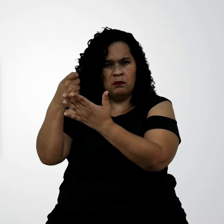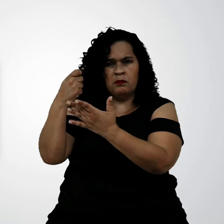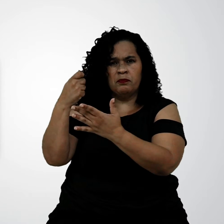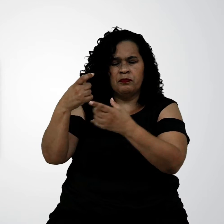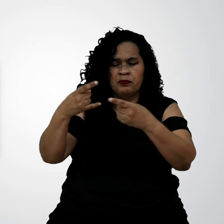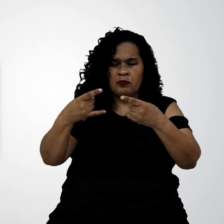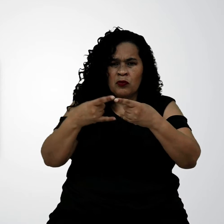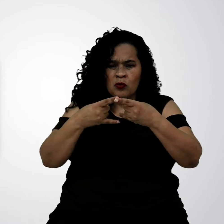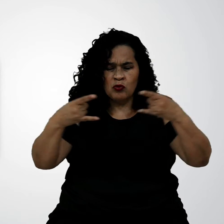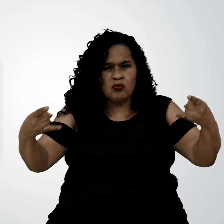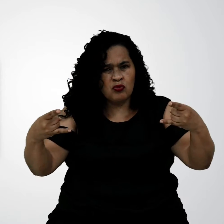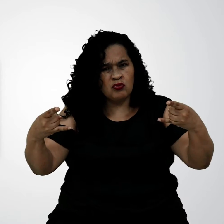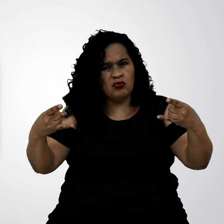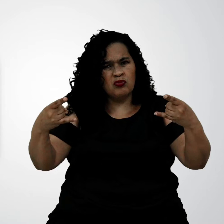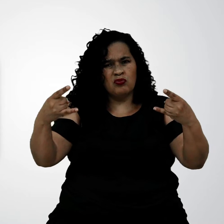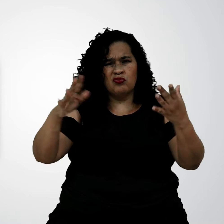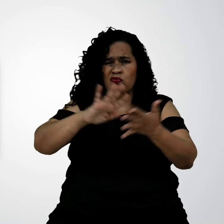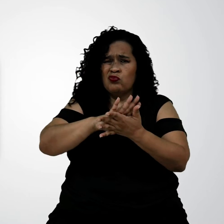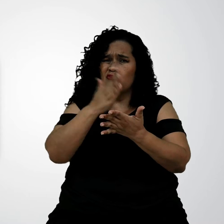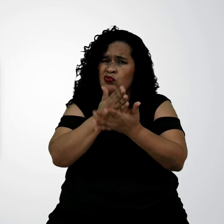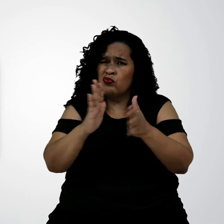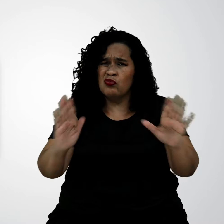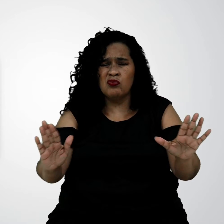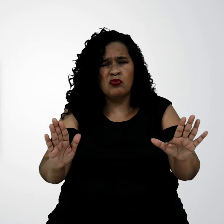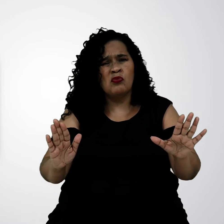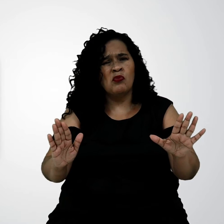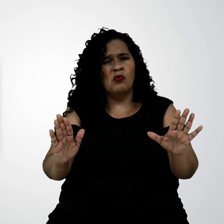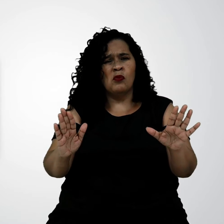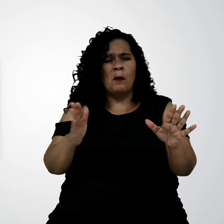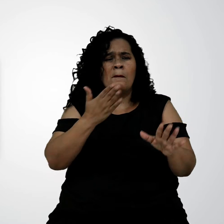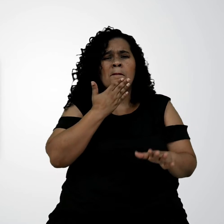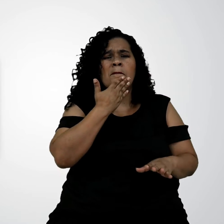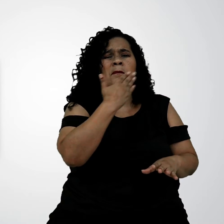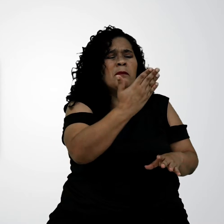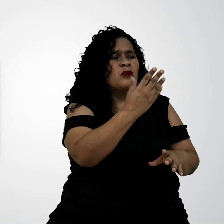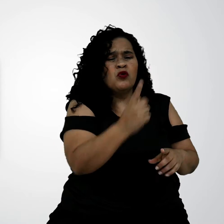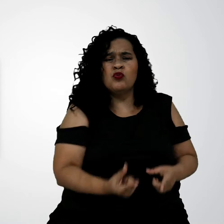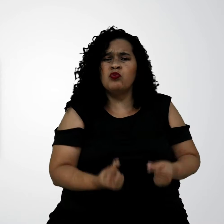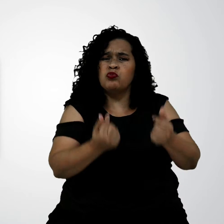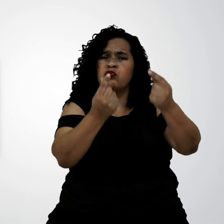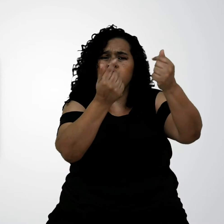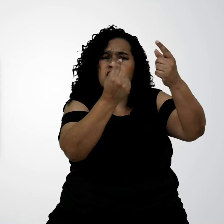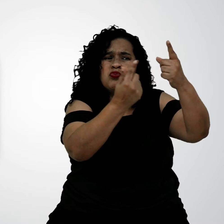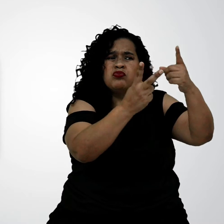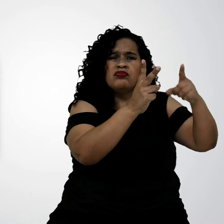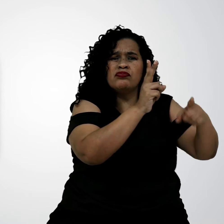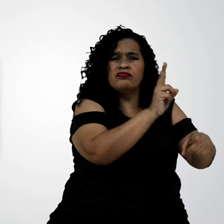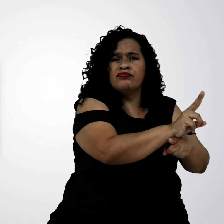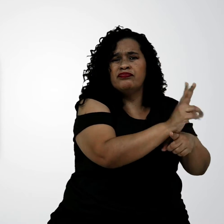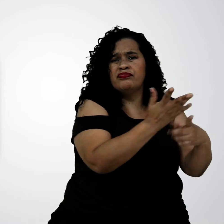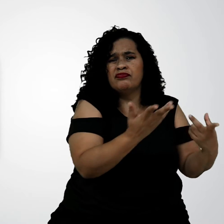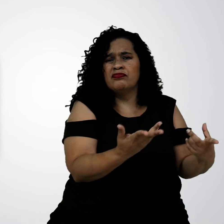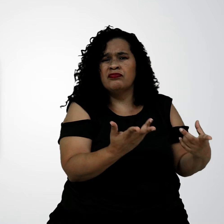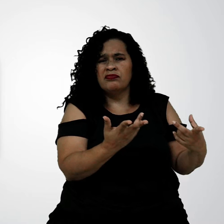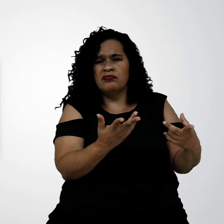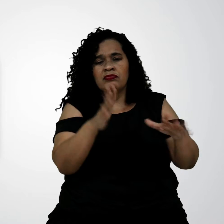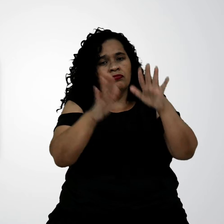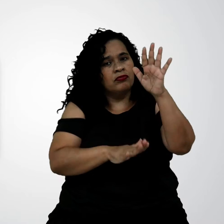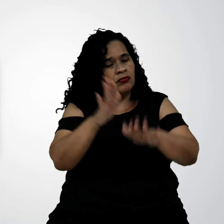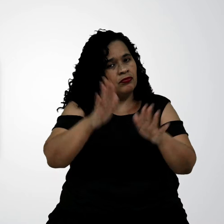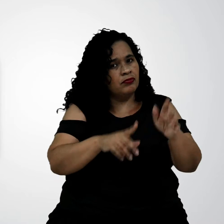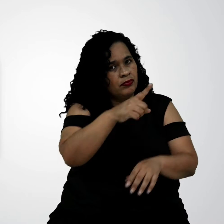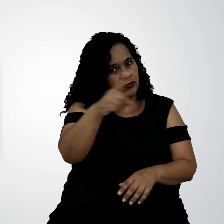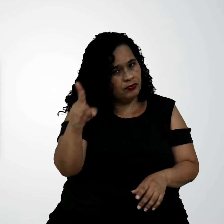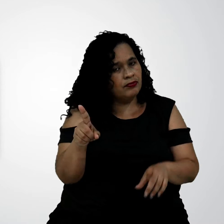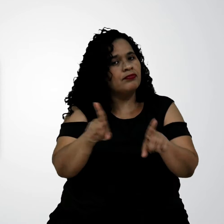especial, cartão de crédito, essa loucura toda que talvez você também esteja vivendo. Você